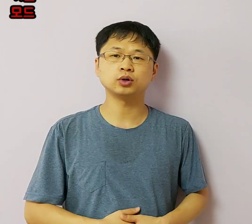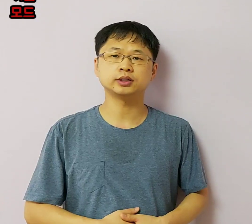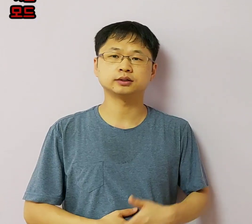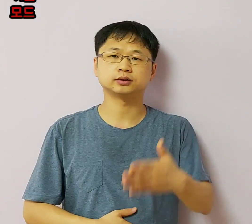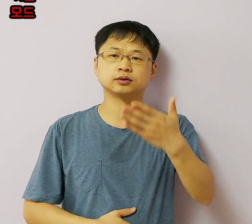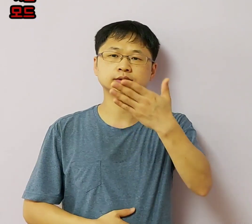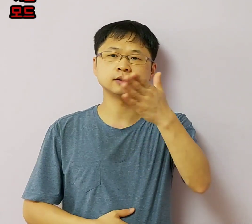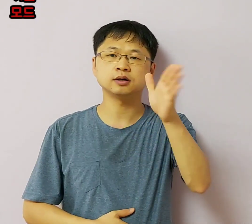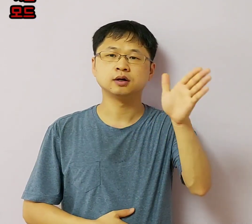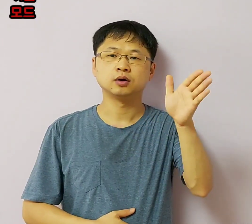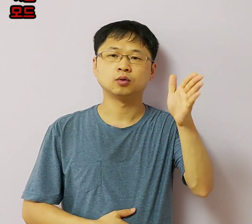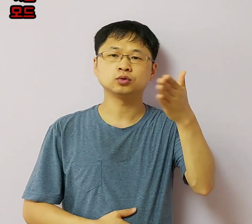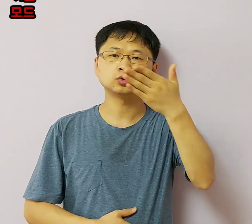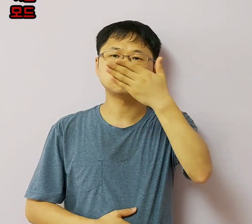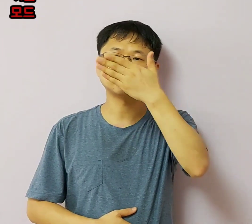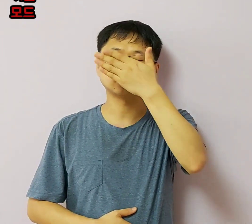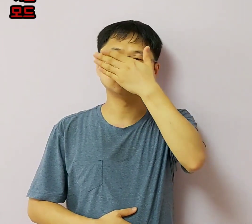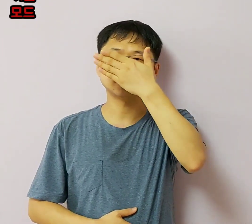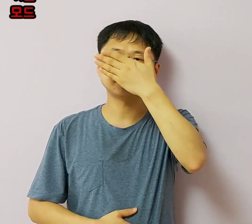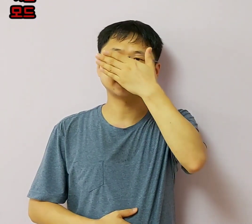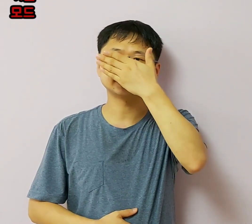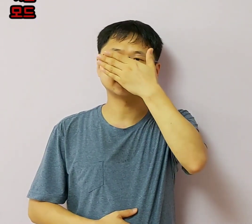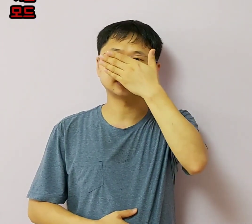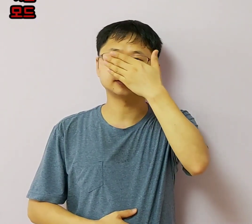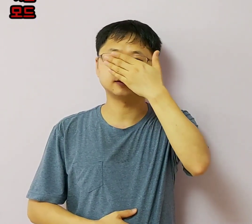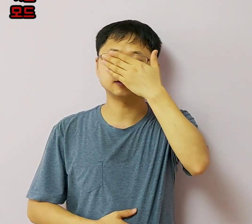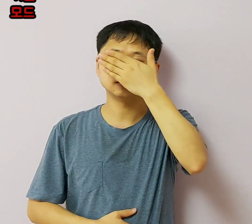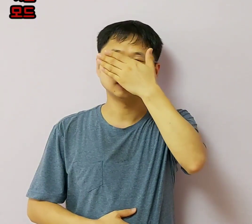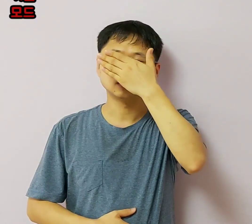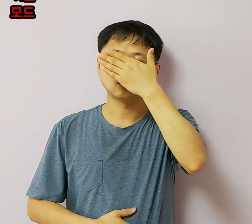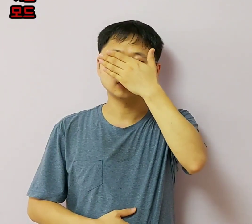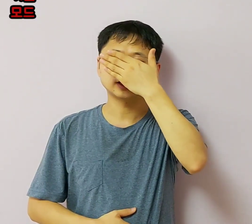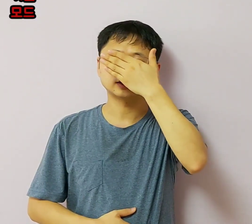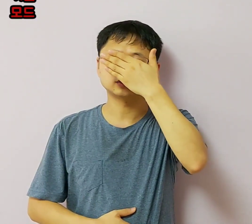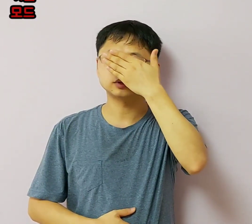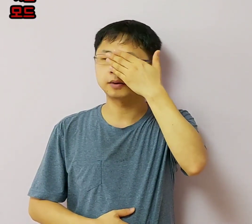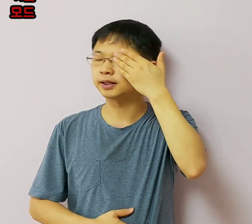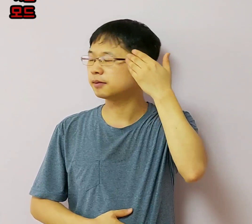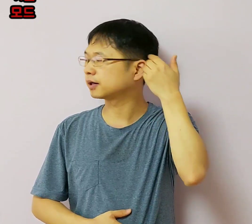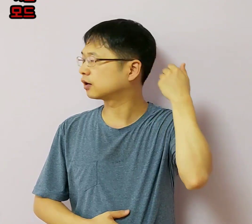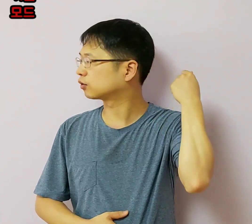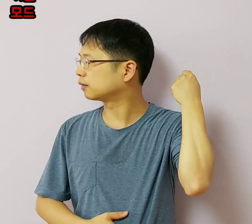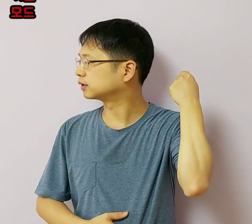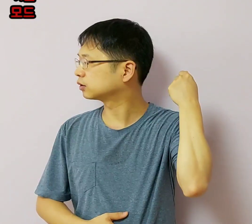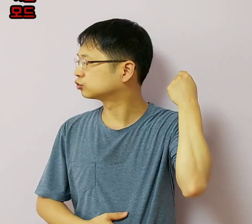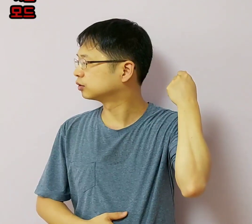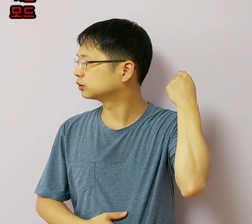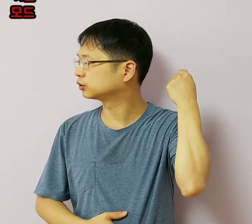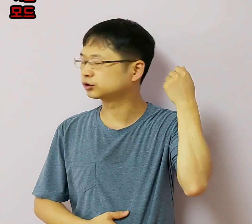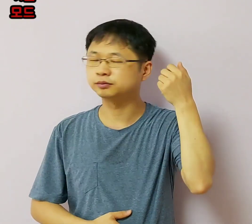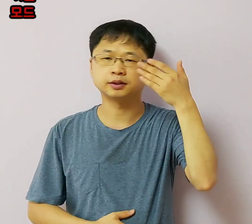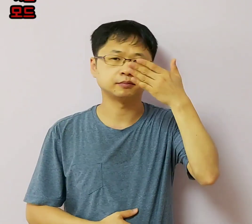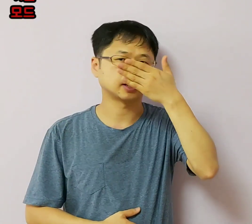돌리는 거죠. 그래서 오른손바닥은 눈앞에 댄 상태에서 고개랑 손을 반대 방향으로 하면서 주먹을 쥐어주시면